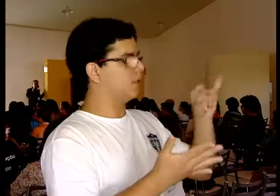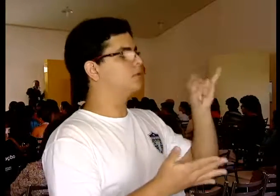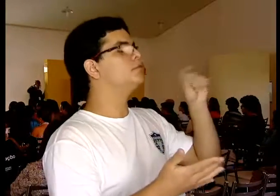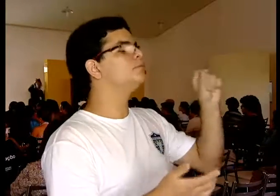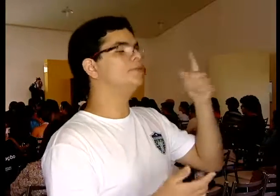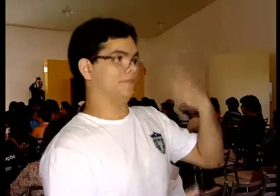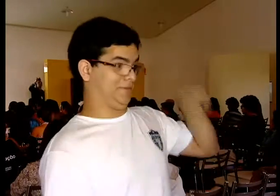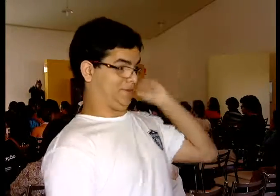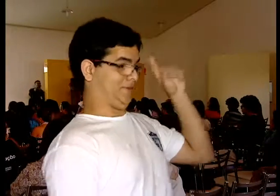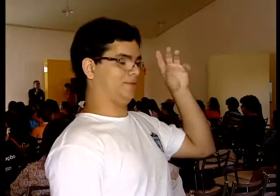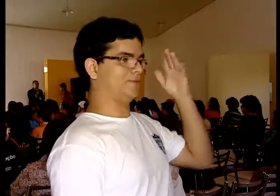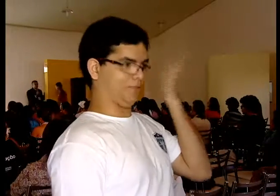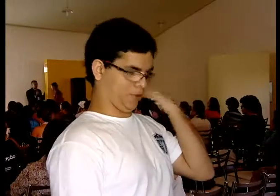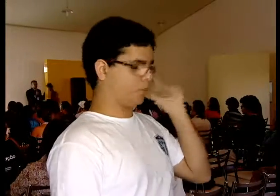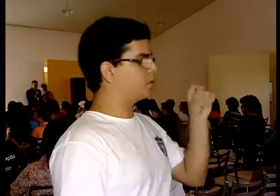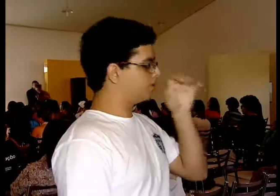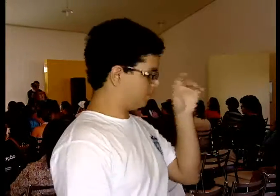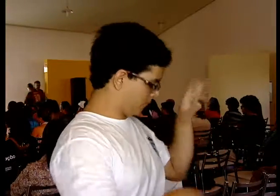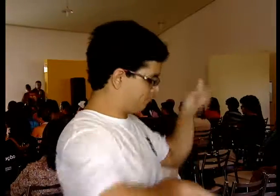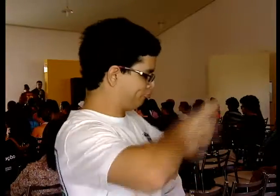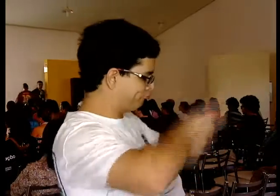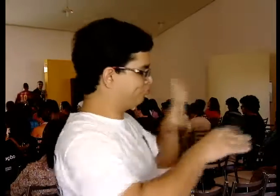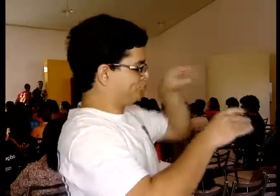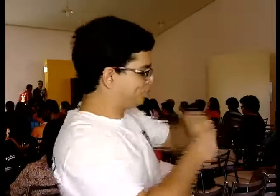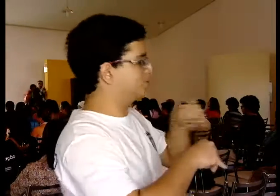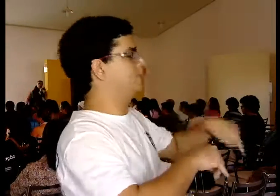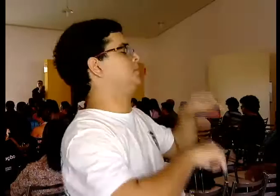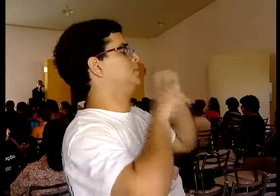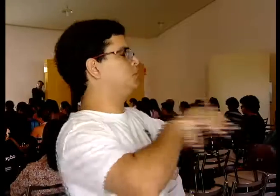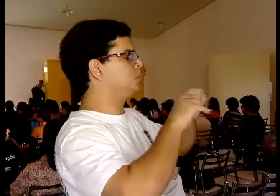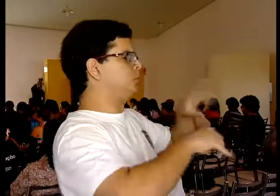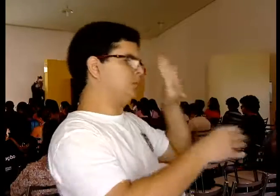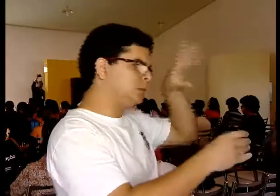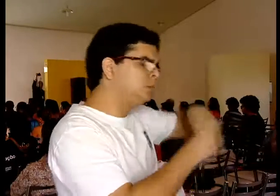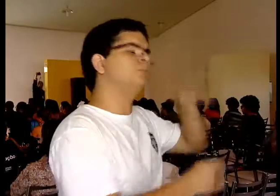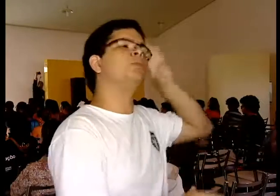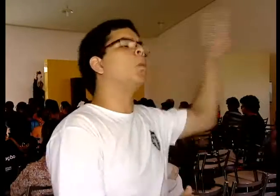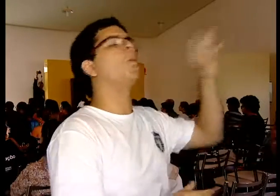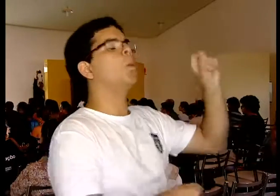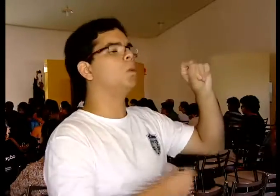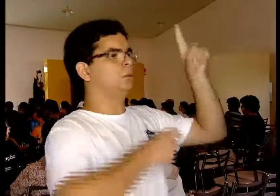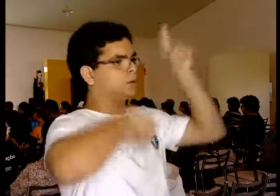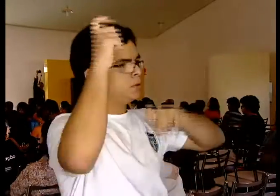faciais que vai dar essa possibilidade para o entendimento da língua. Obrigado. Obrigado.